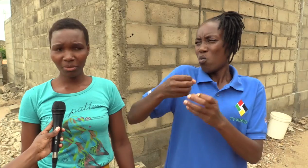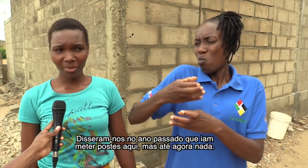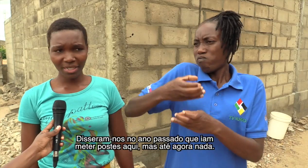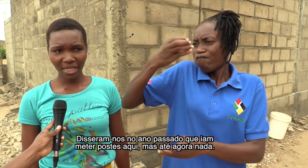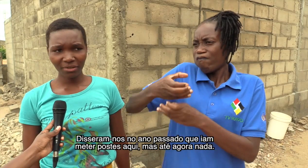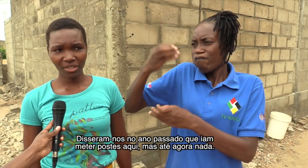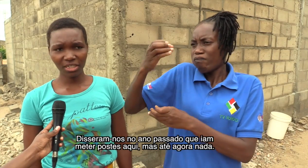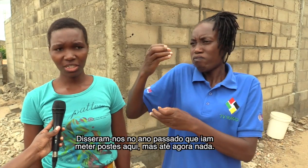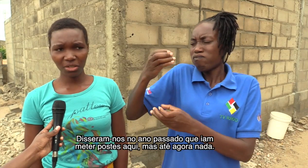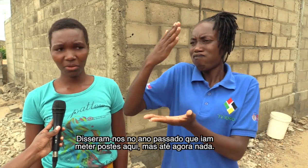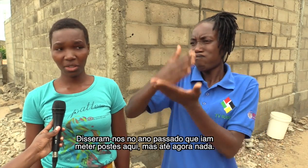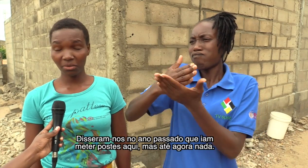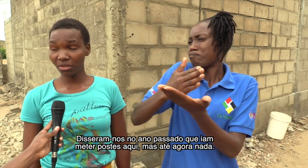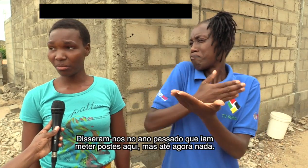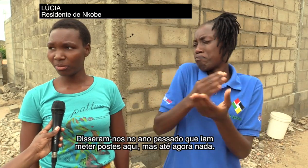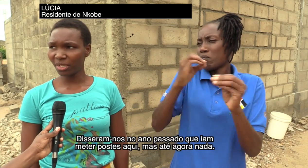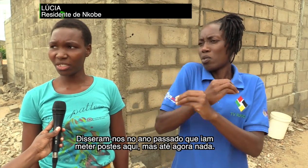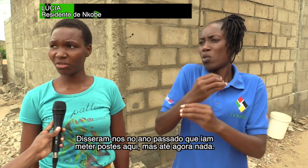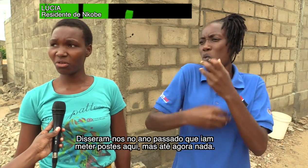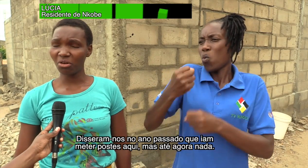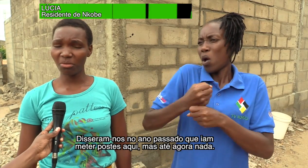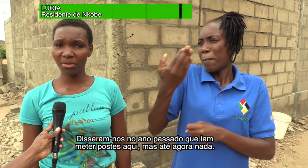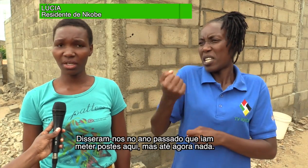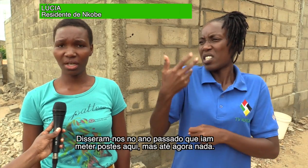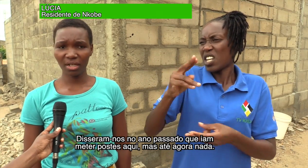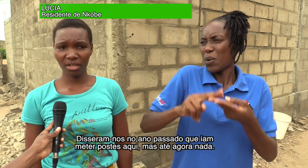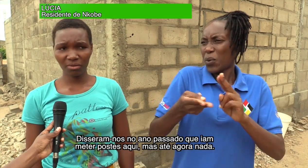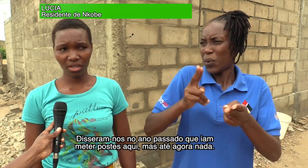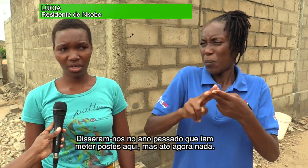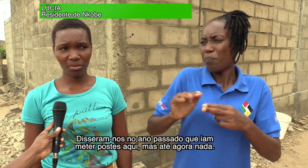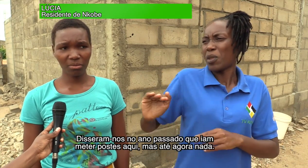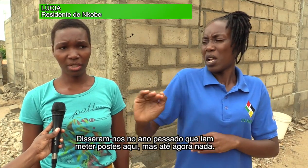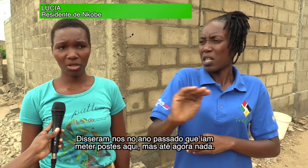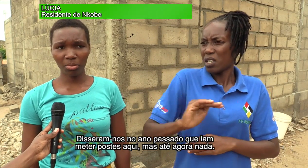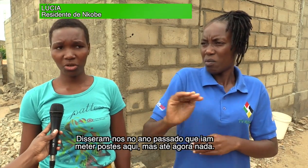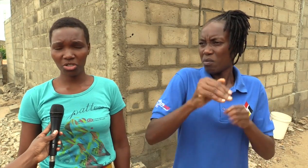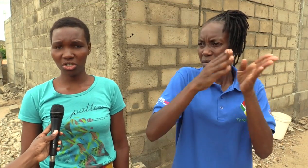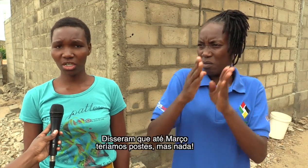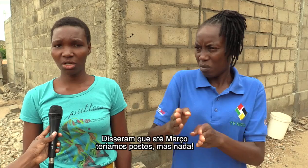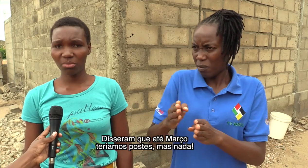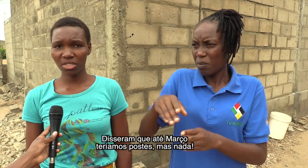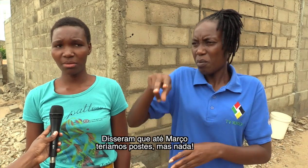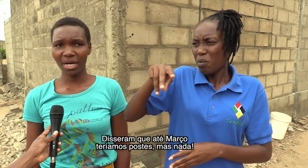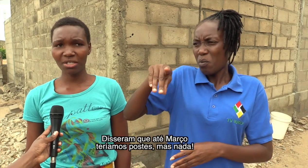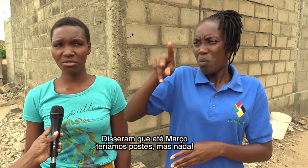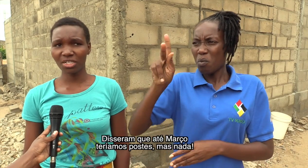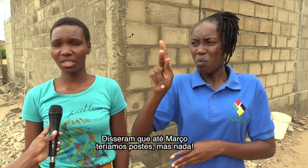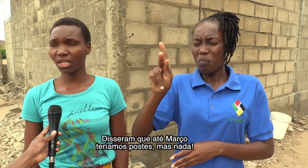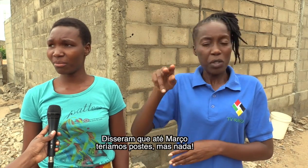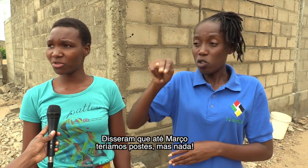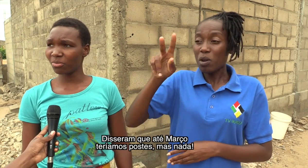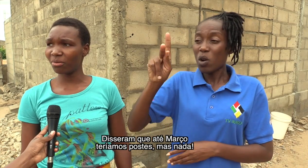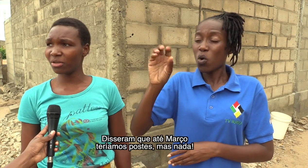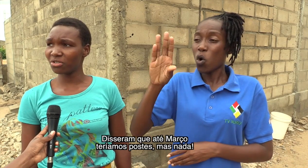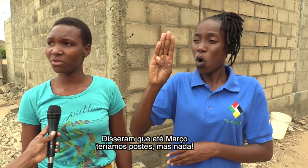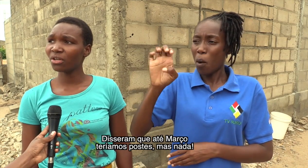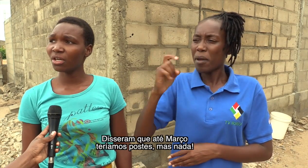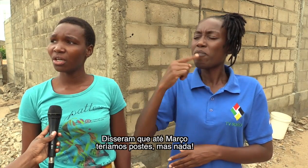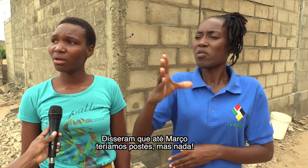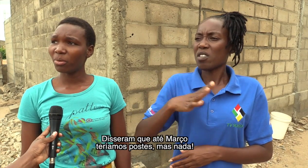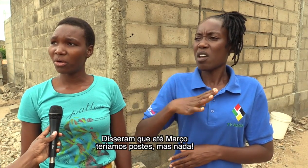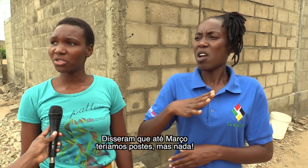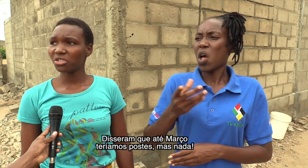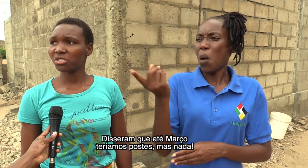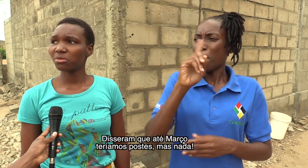No ano passado eles tinham reunido a população de Cobi, alegando que iam meter postos, até no mês de março nós já teríamos pelo menos